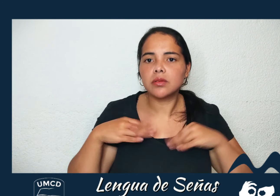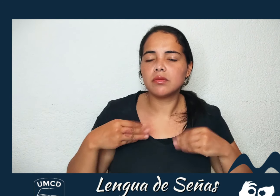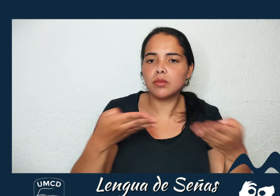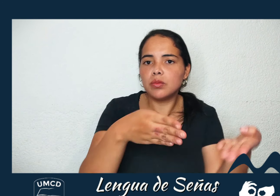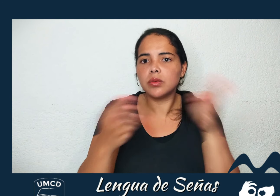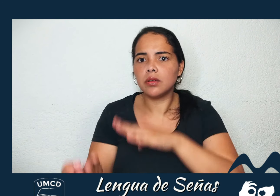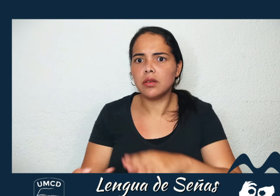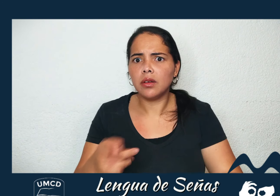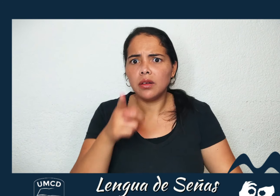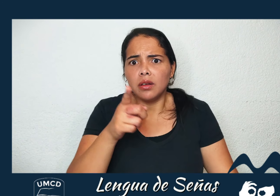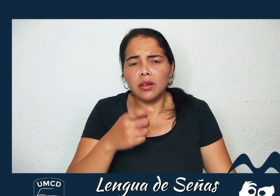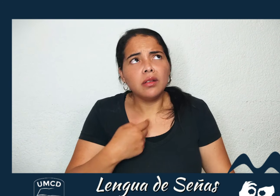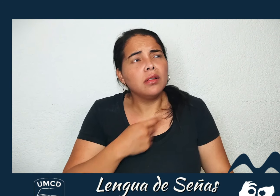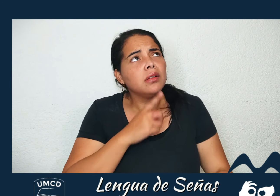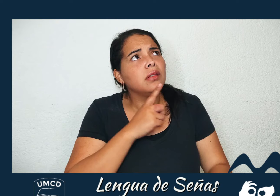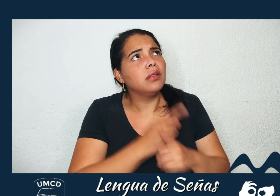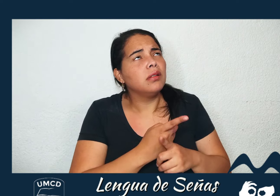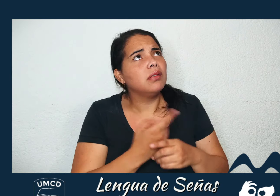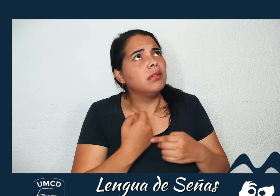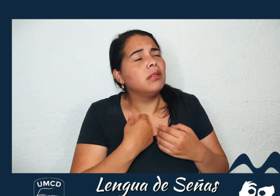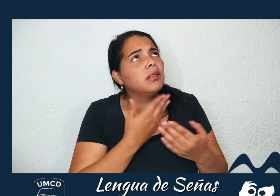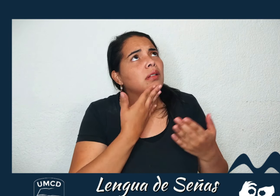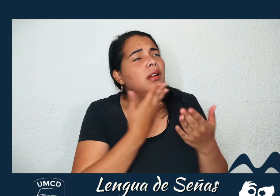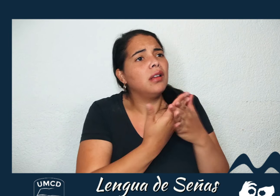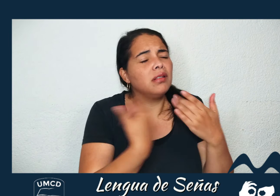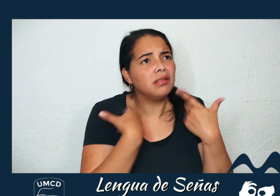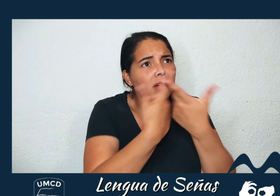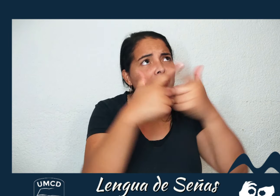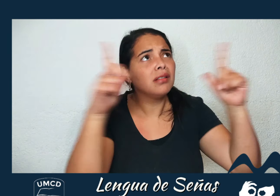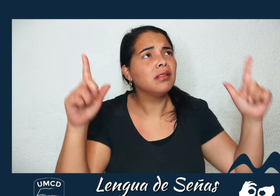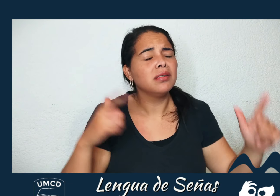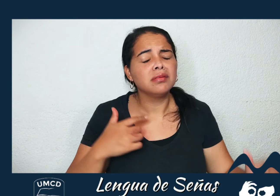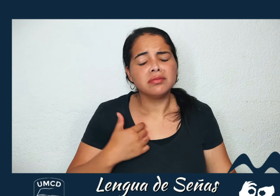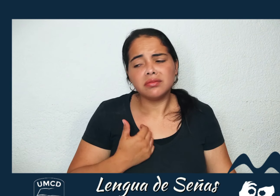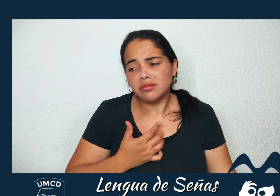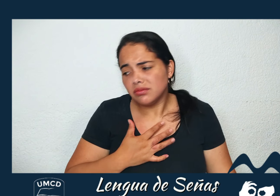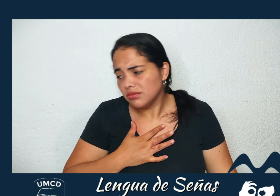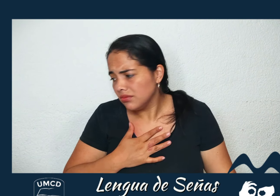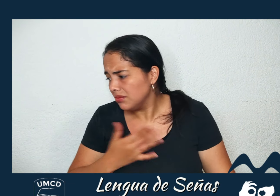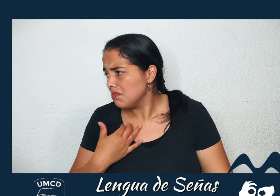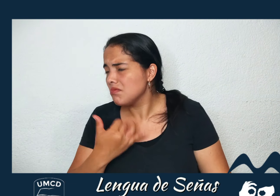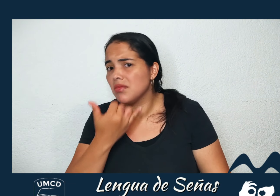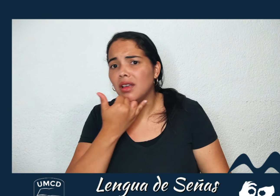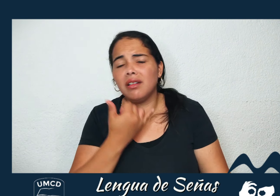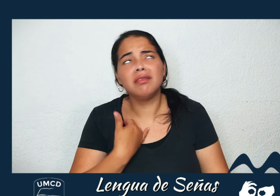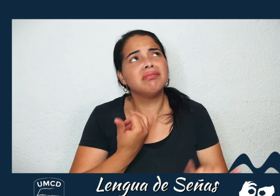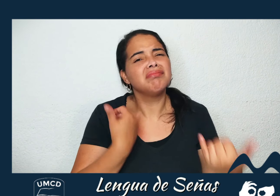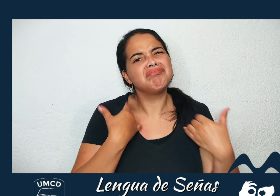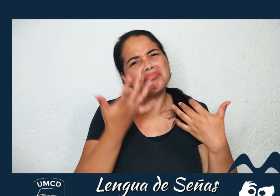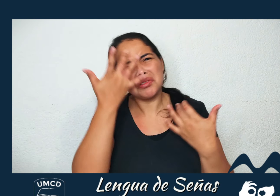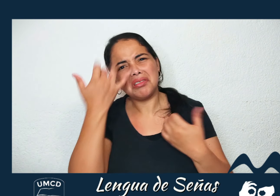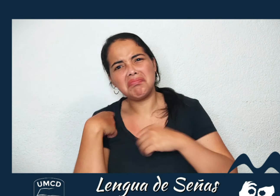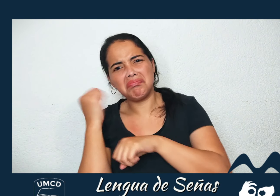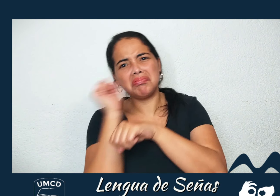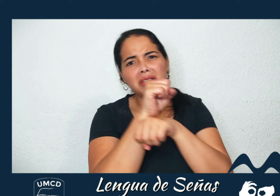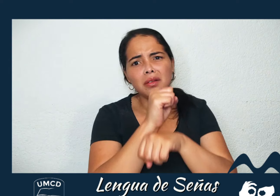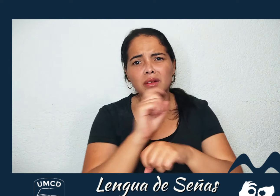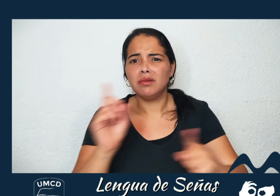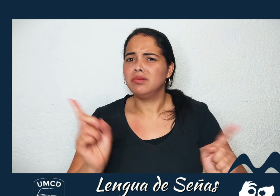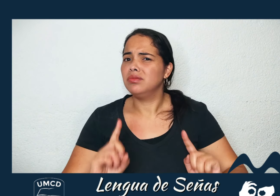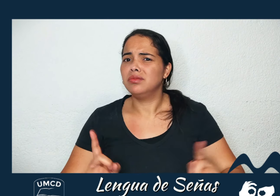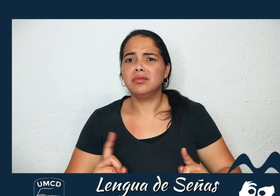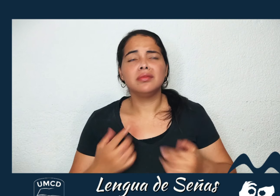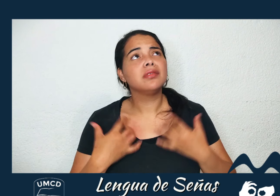otorgarme algo que yo nunca hubiera podido conseguir, mi propia justificación.